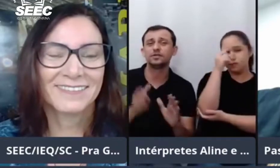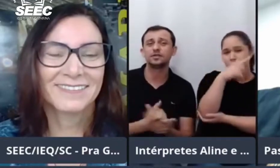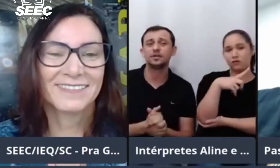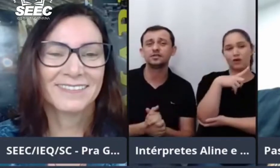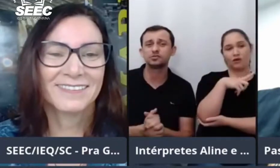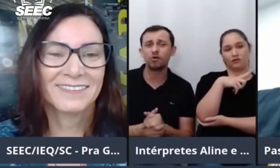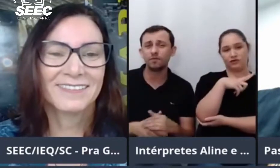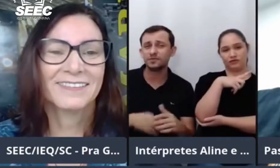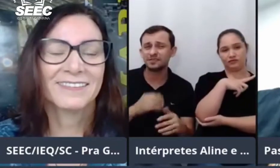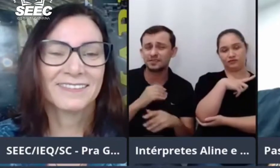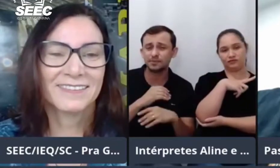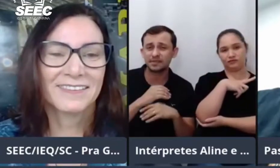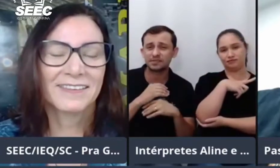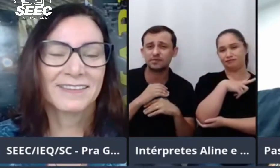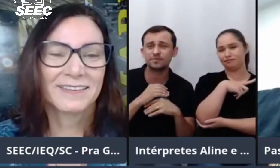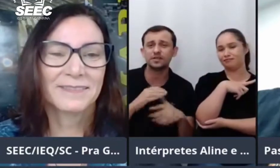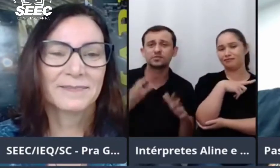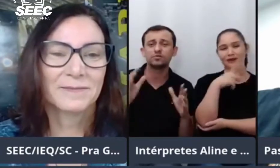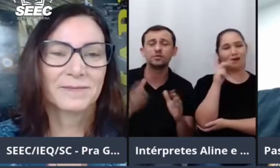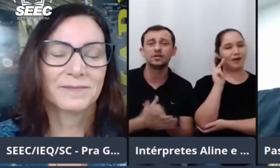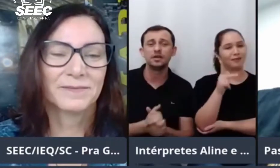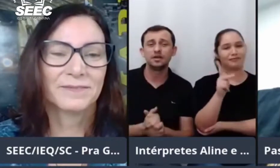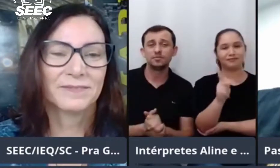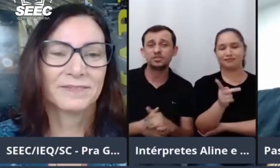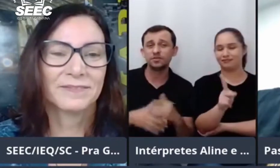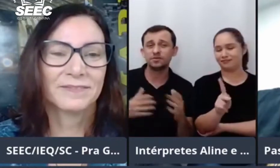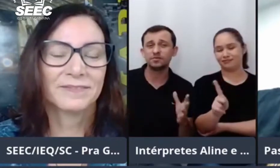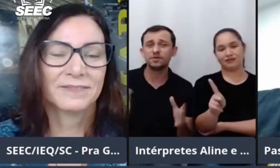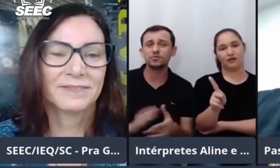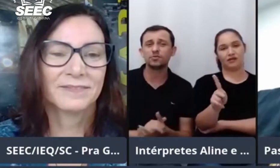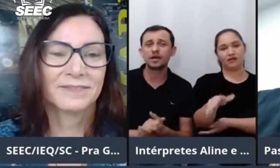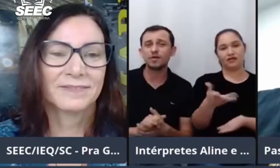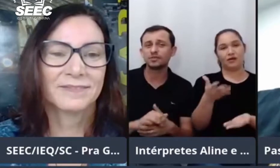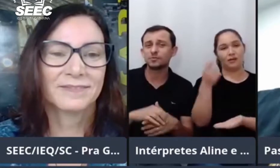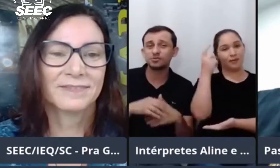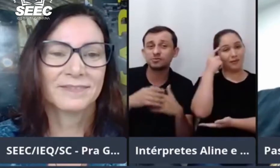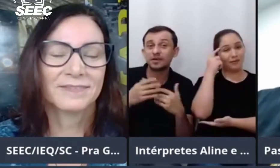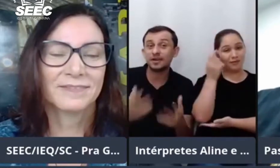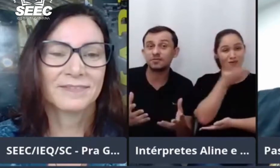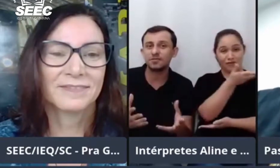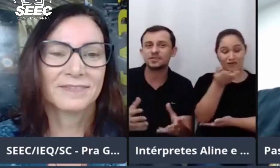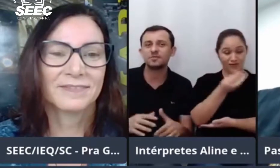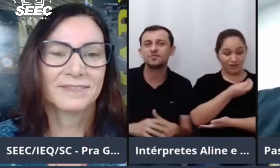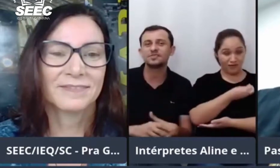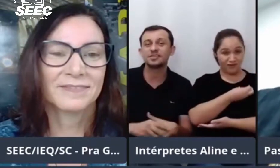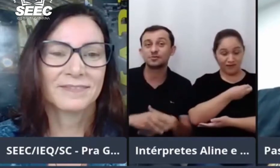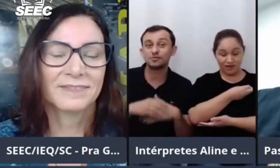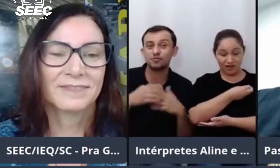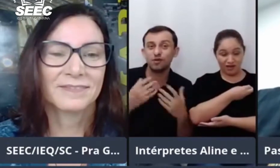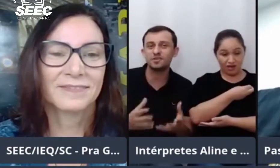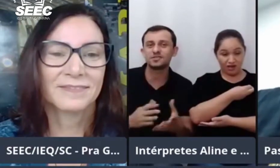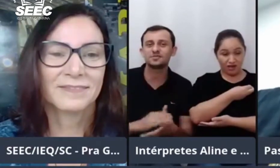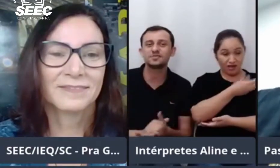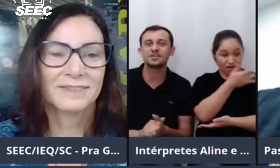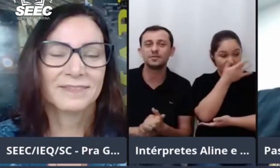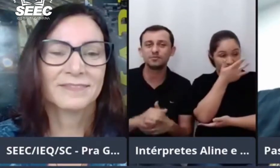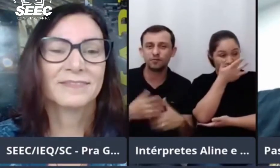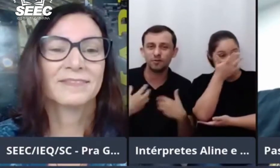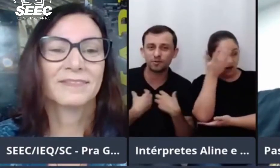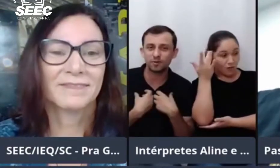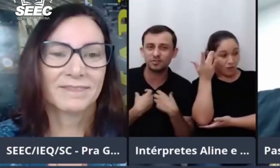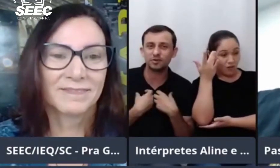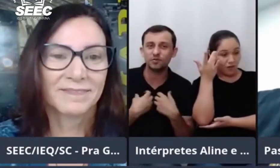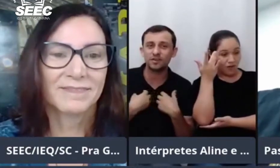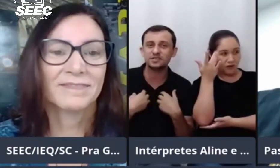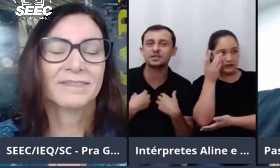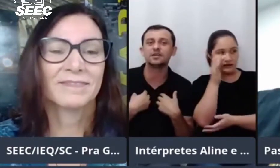vida toda, né? Ele sofre discriminação a vida toda. Imagina você viver num local onde as pessoas não querem conversar com você, as pessoas fogem de você, da mesma